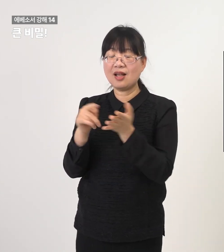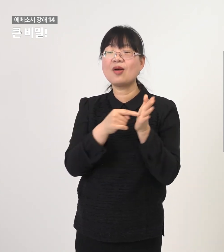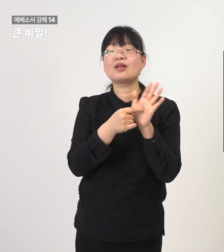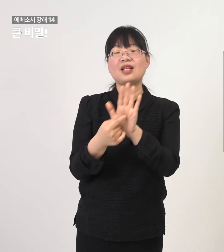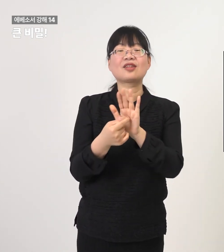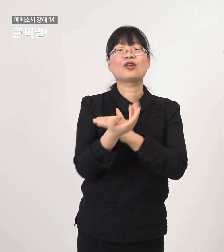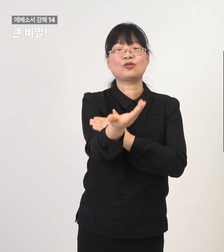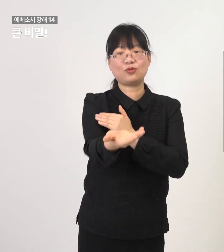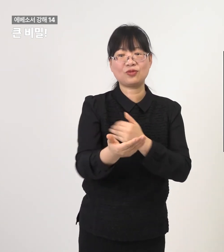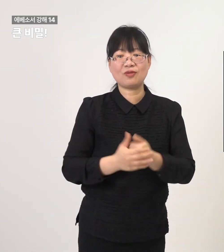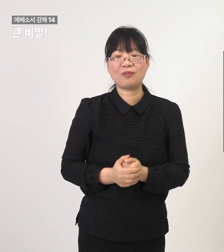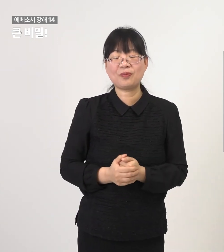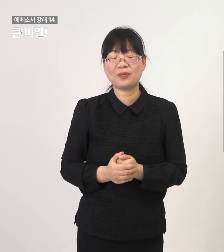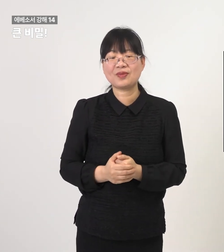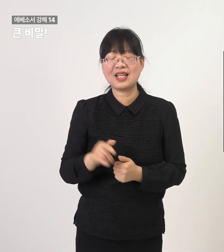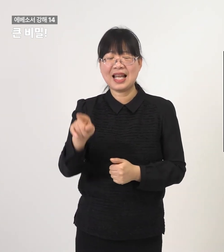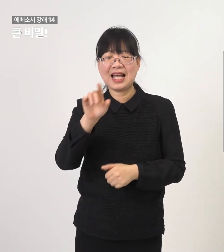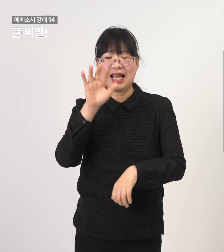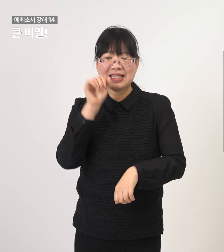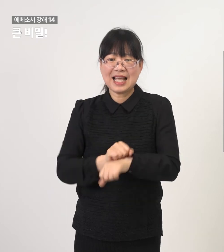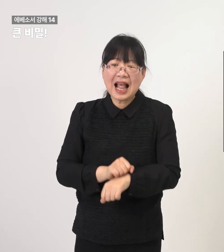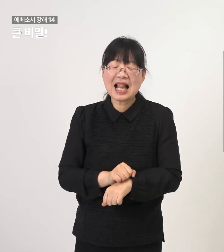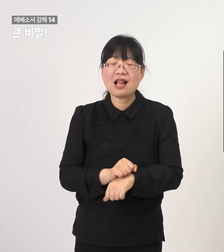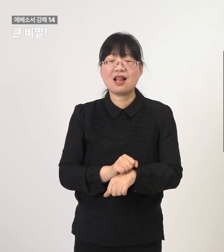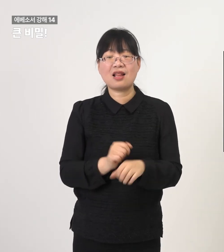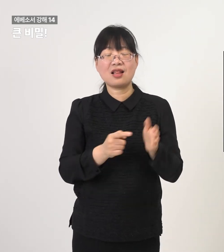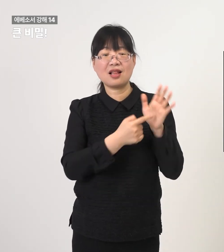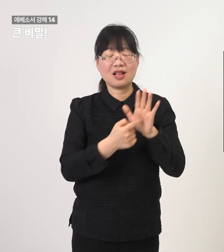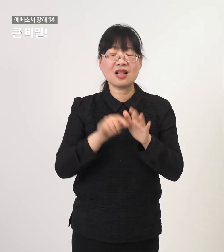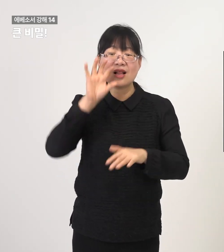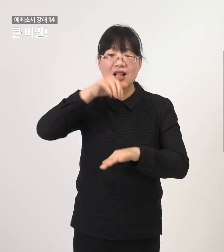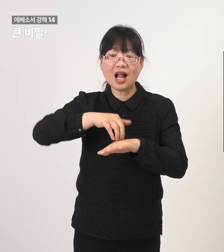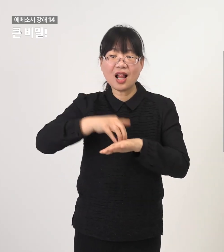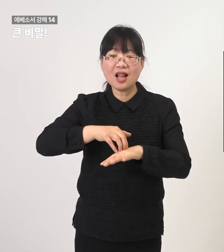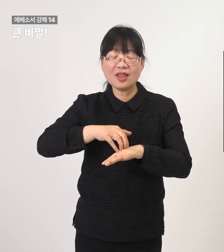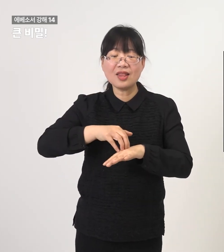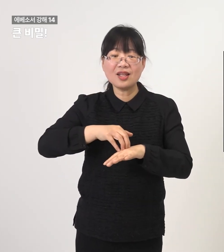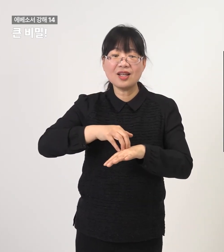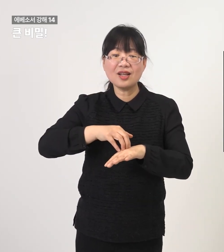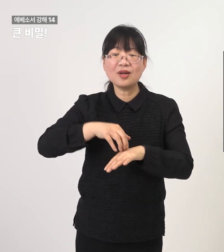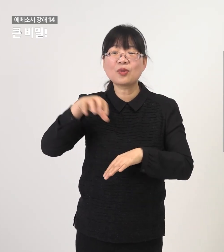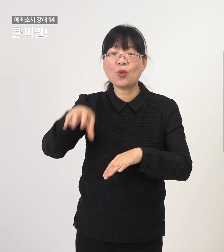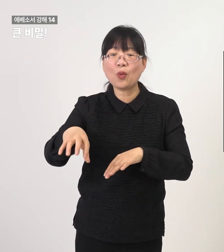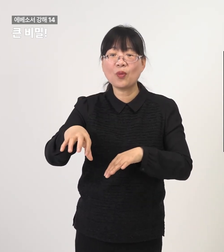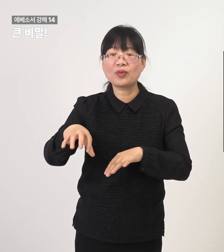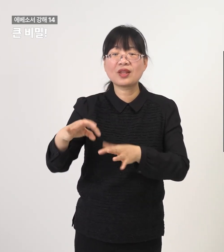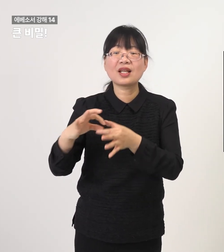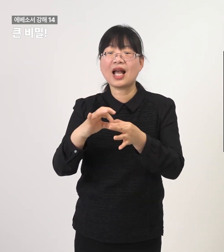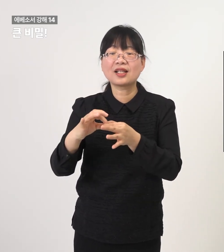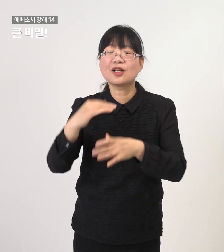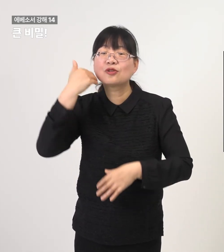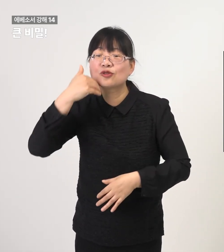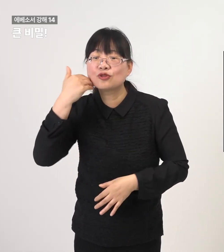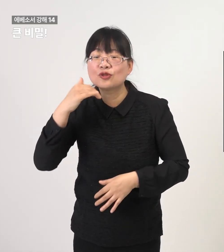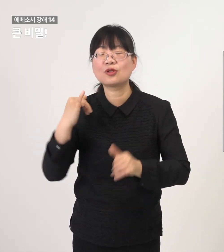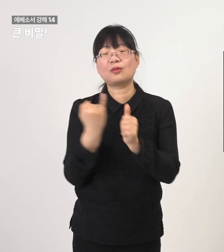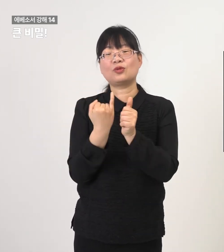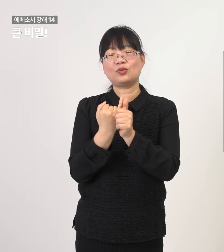설명한 거죠. 그걸 가장 잘 드러내고 연습하고 훈련하는 관계가 부부관계란 말이에요.